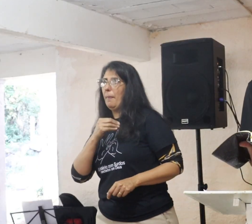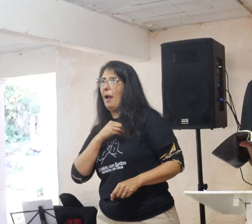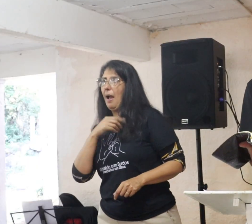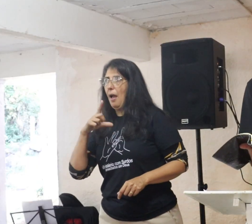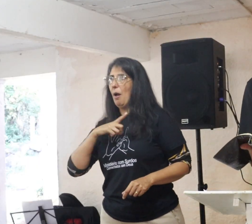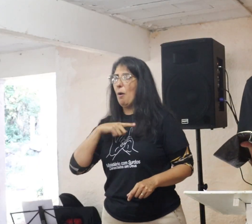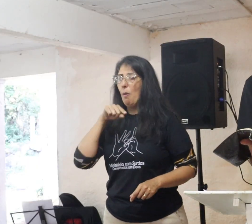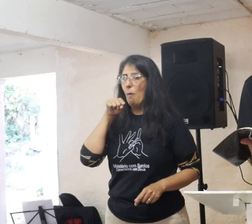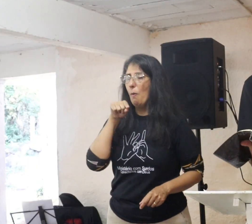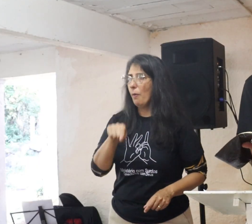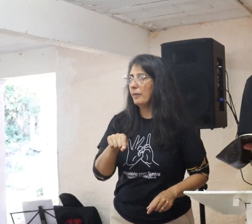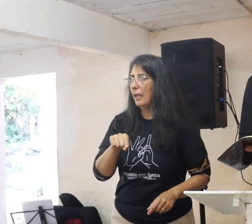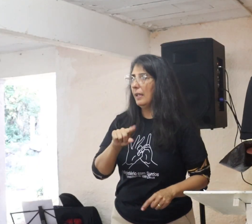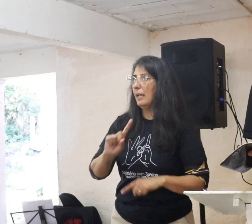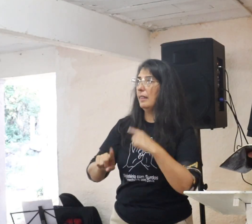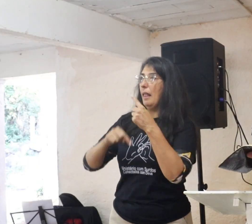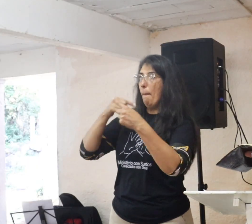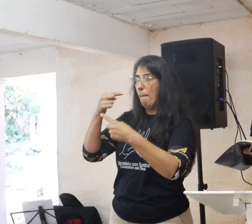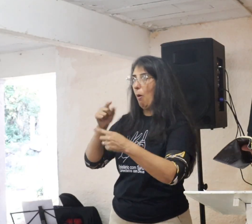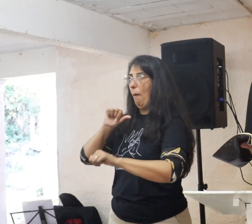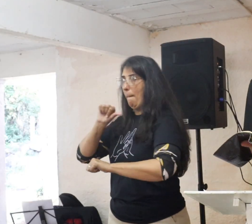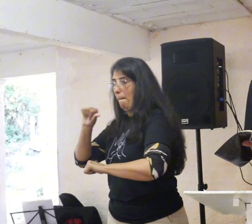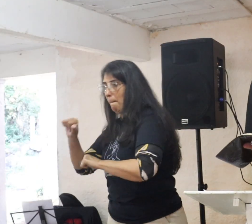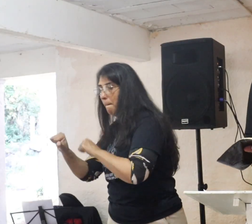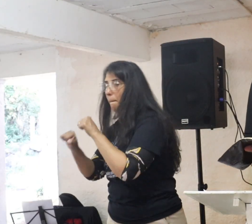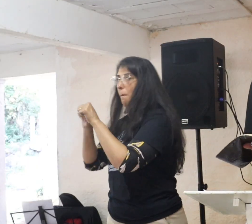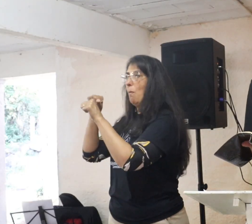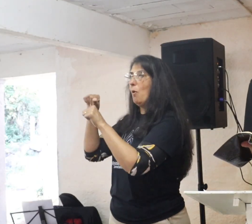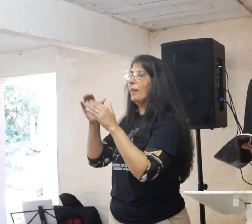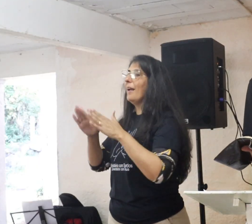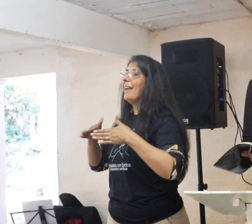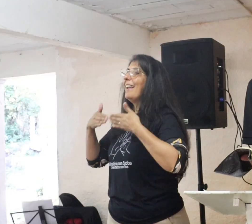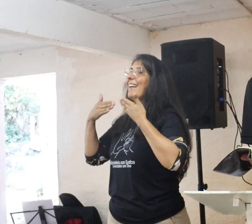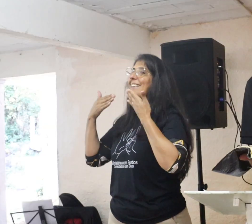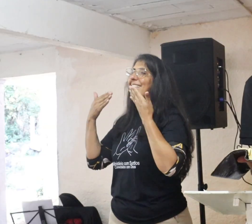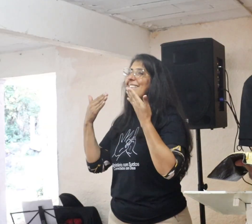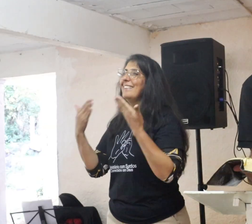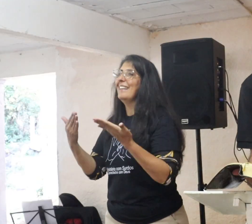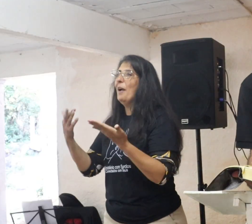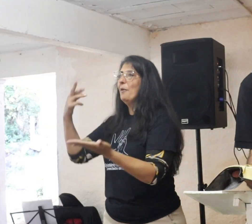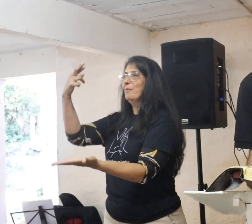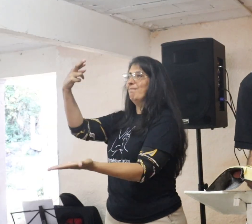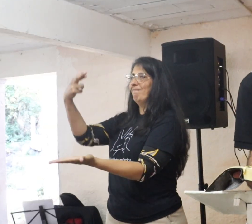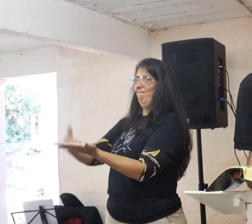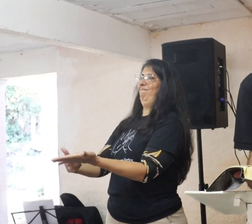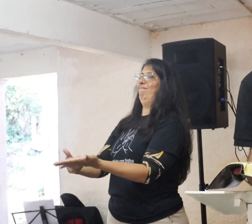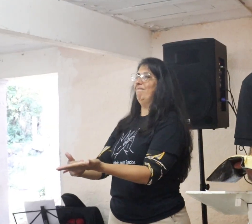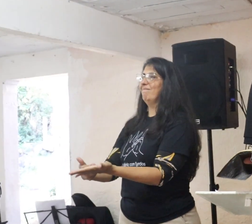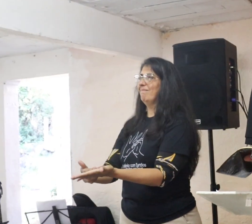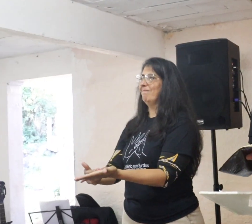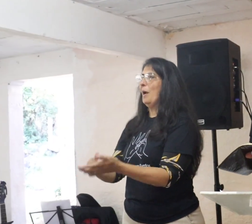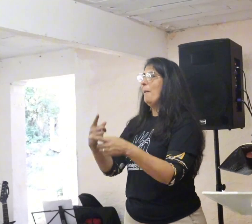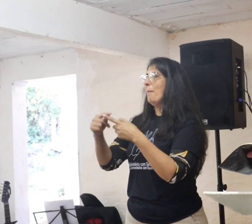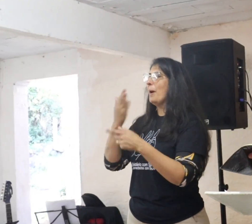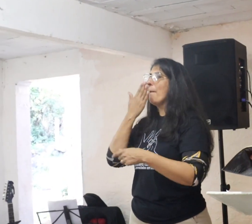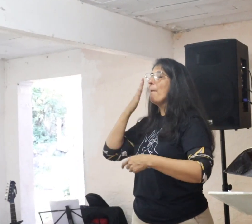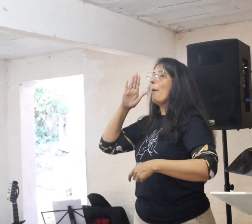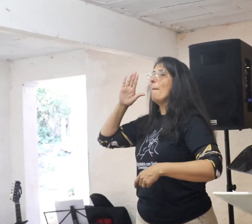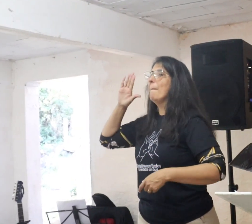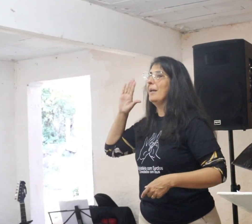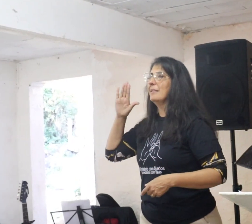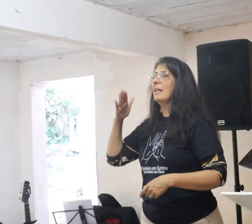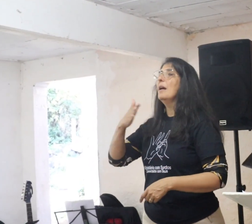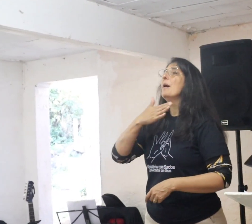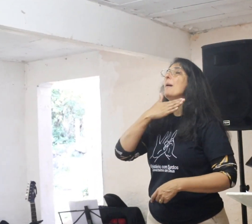e o que é mortal de imortalidade, então se cumprirá a palavra que está escrita: a